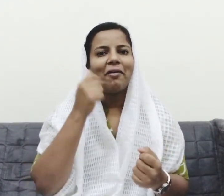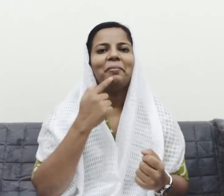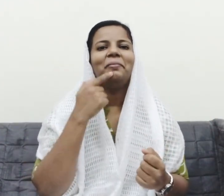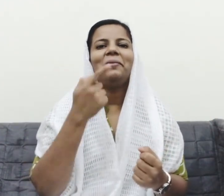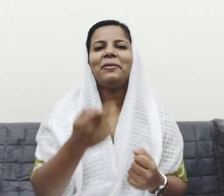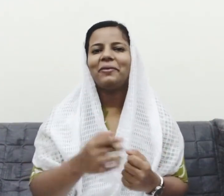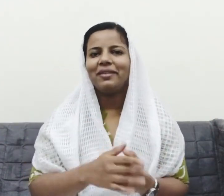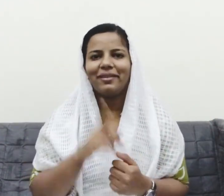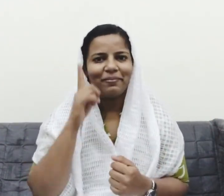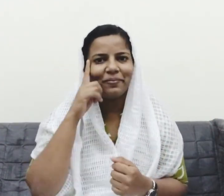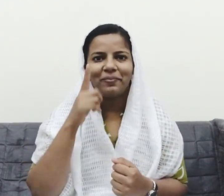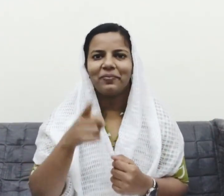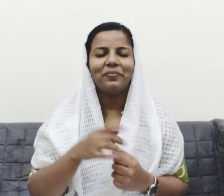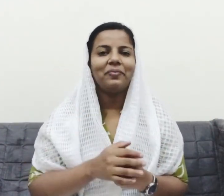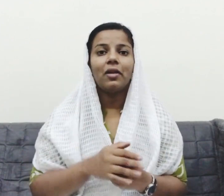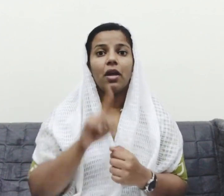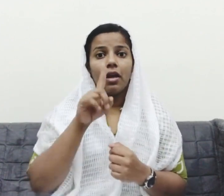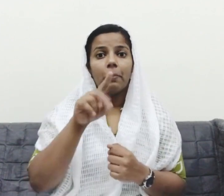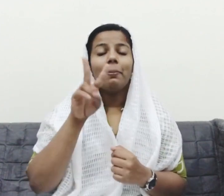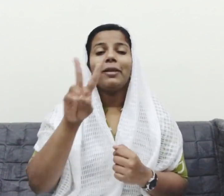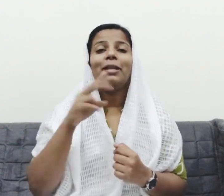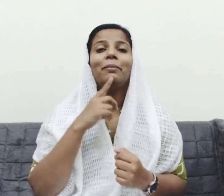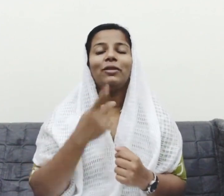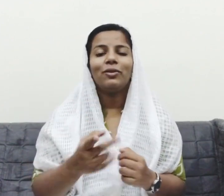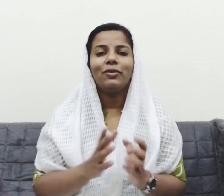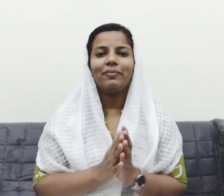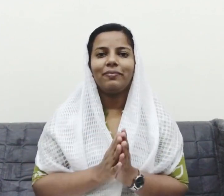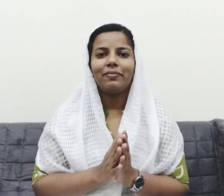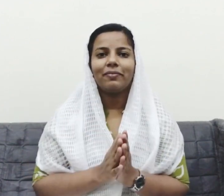ഇദ്ദേഹം പറയുന്നത്. ആകയാൽ 12-ാമത്തെ വാക്യം, യഹോവ